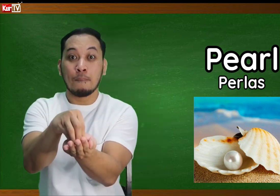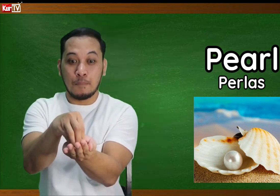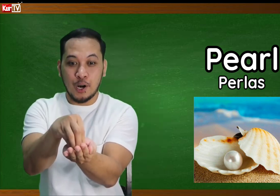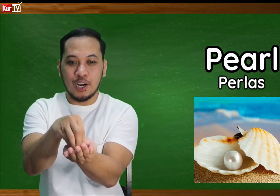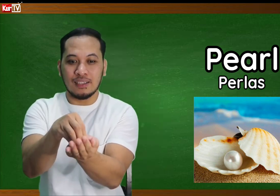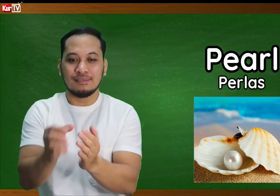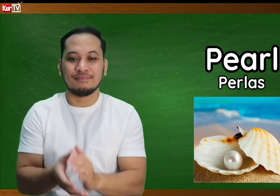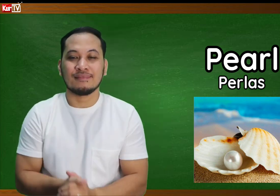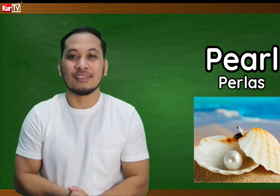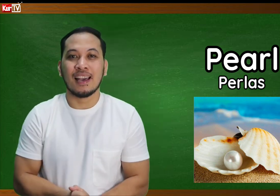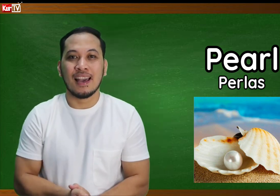Pearl.